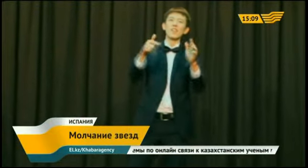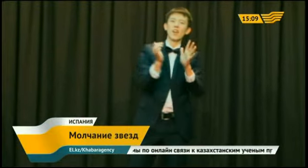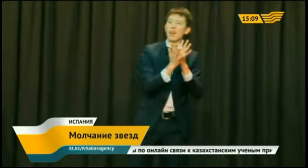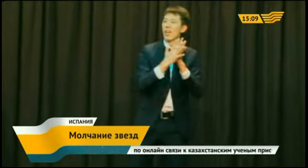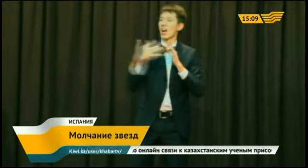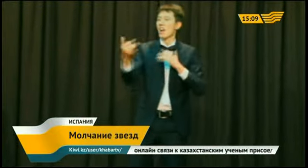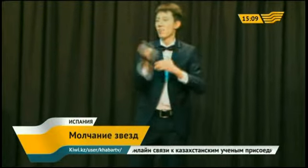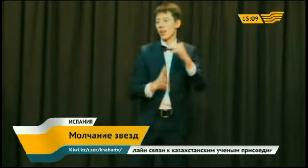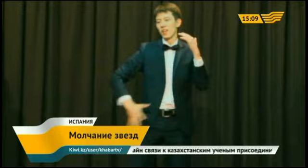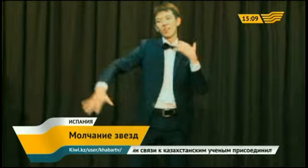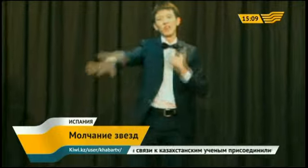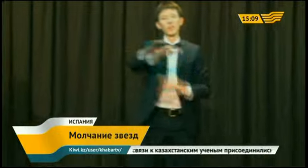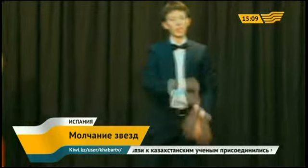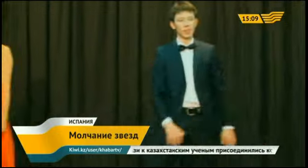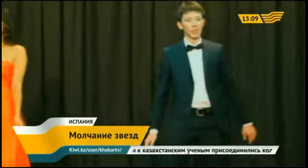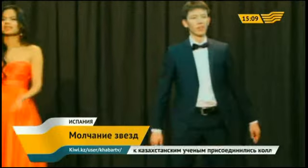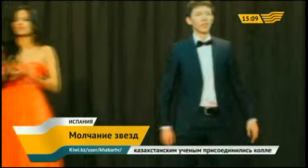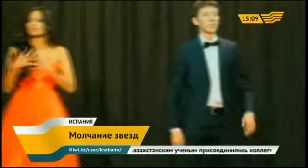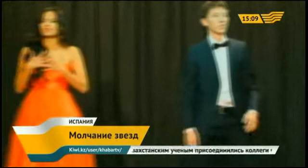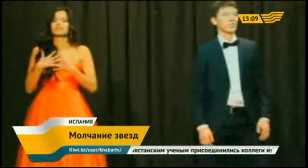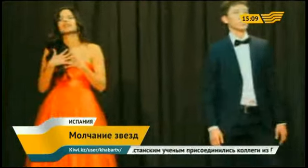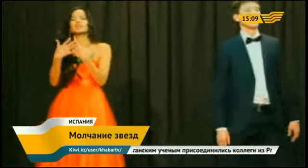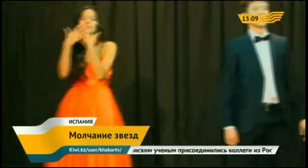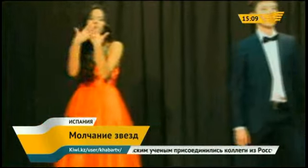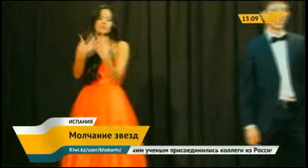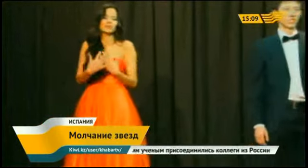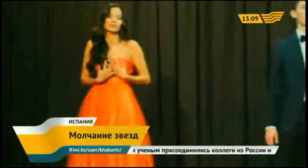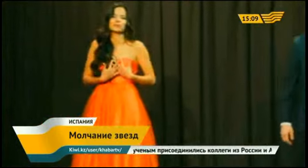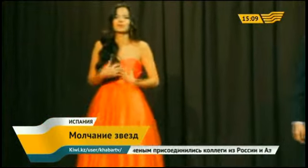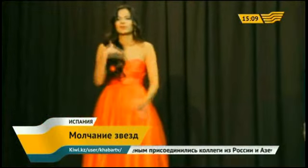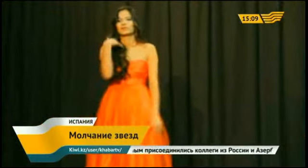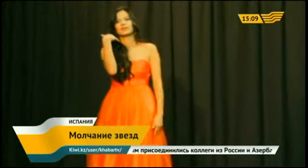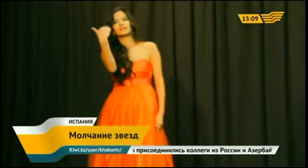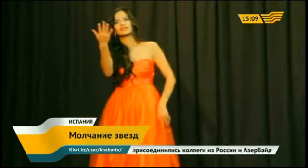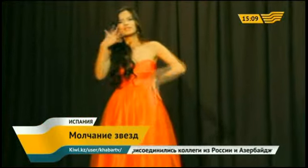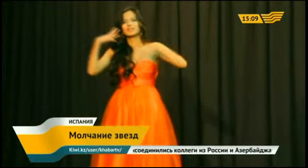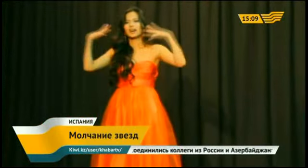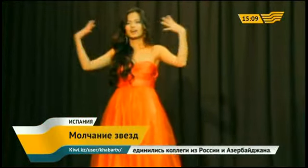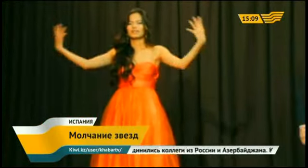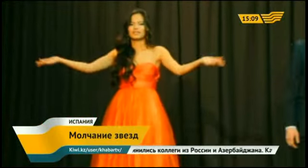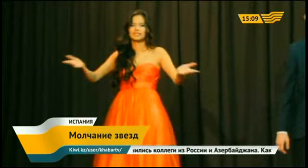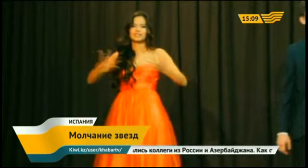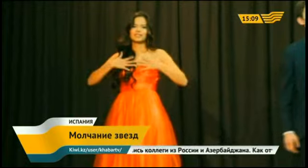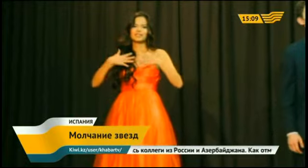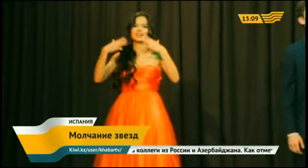пластика. На языке глухих они исполнили песню о Казахстане на фестивале «Поющая Коста Брава» и победили.